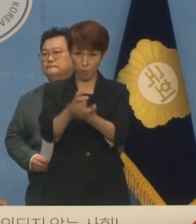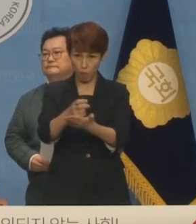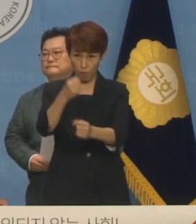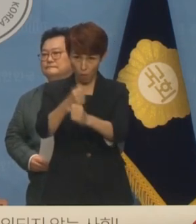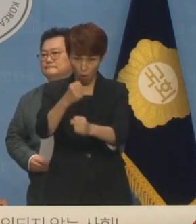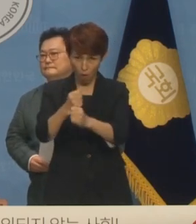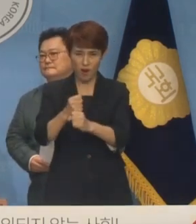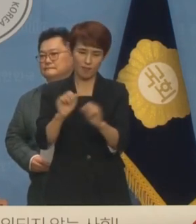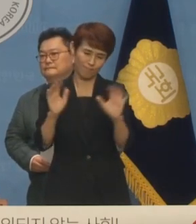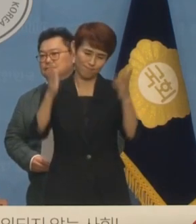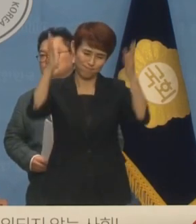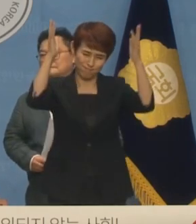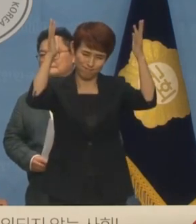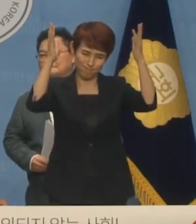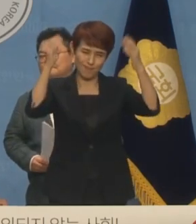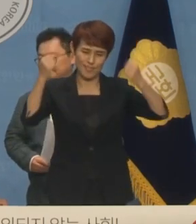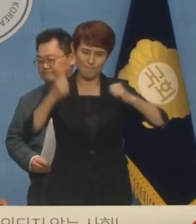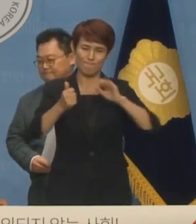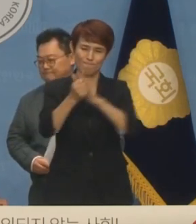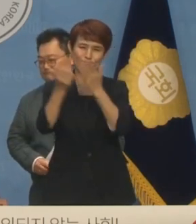환영하며 또한 적극 지지합니다.